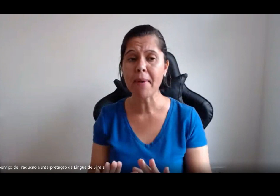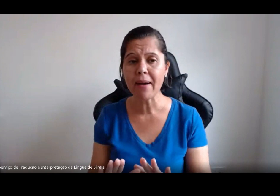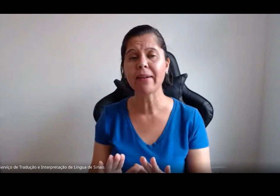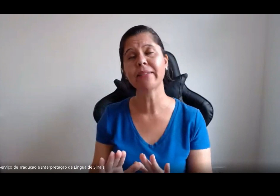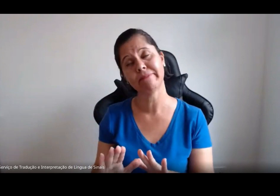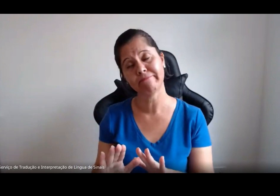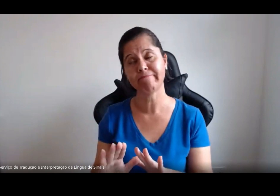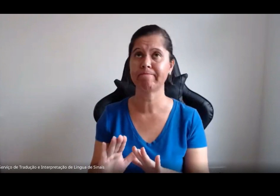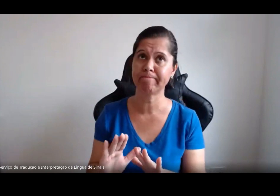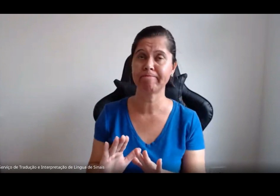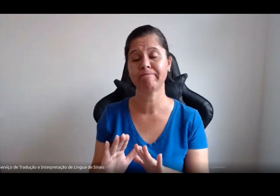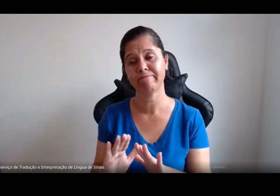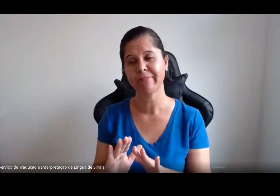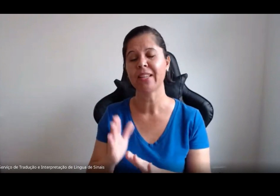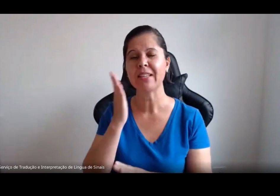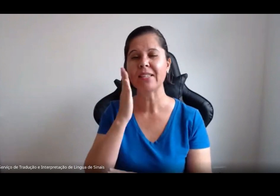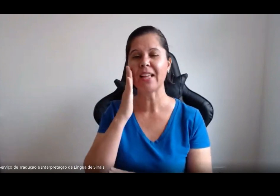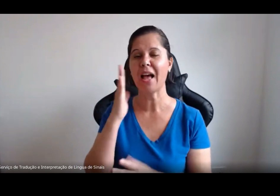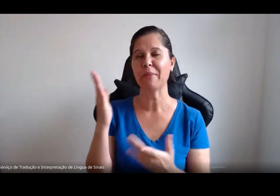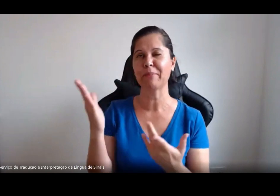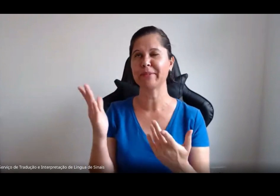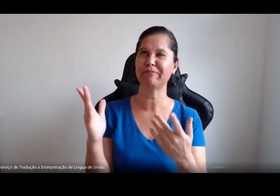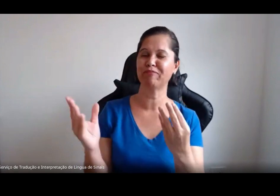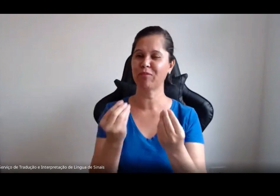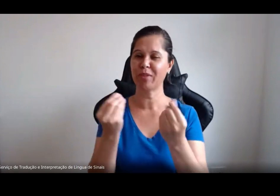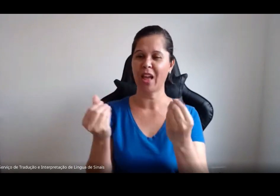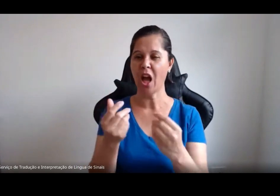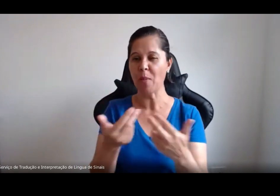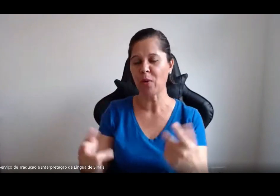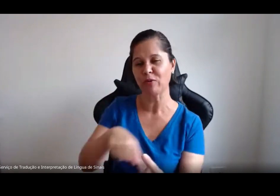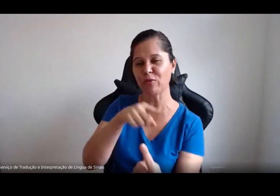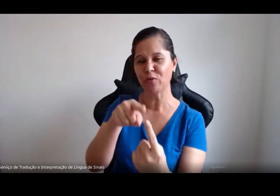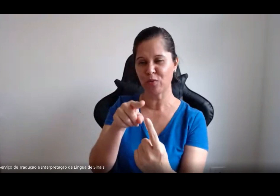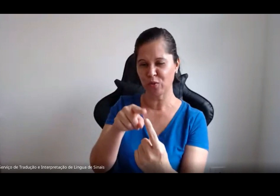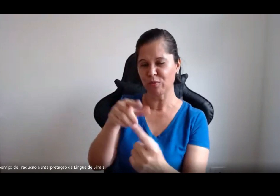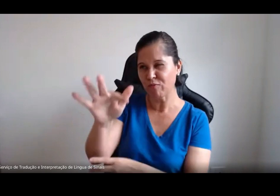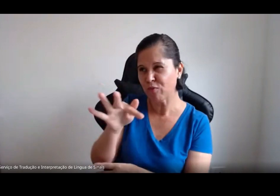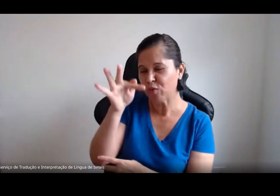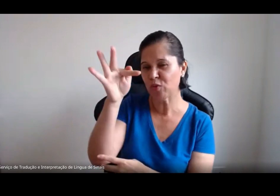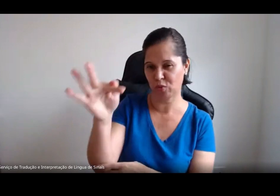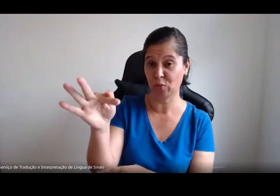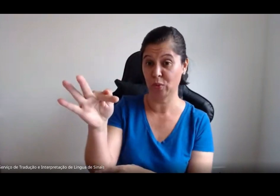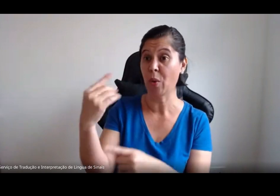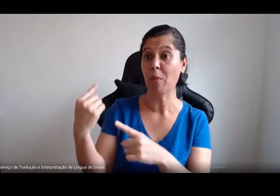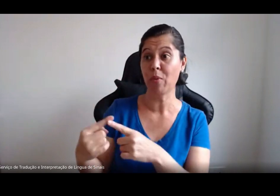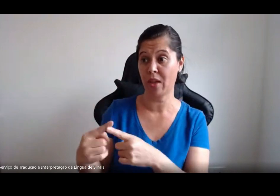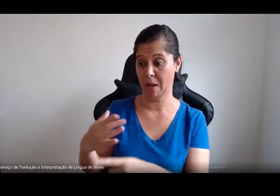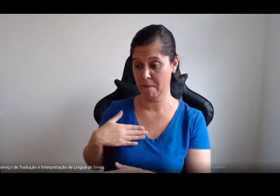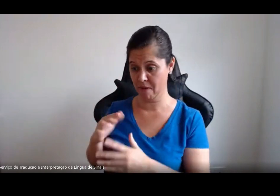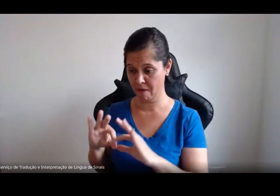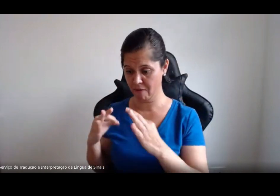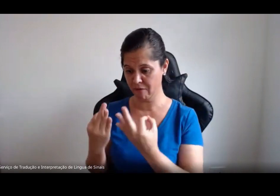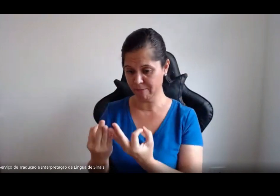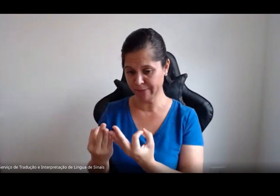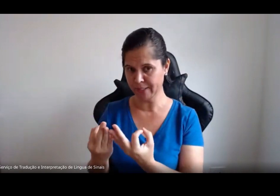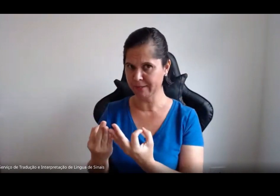Mas mesmo assim, eu nem escapei dessa predestinação, digamos, mais social do que familiar. Minha família era